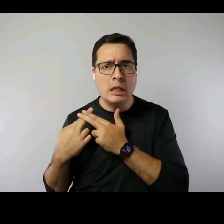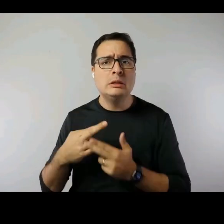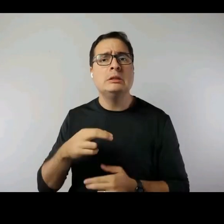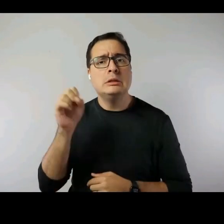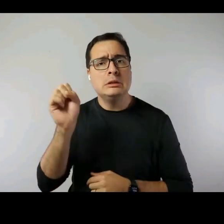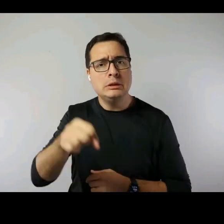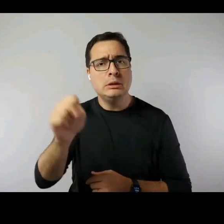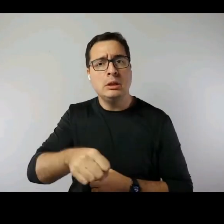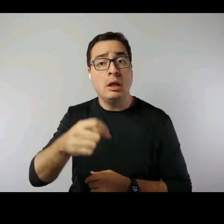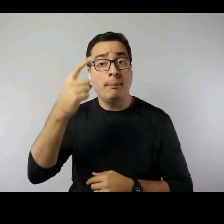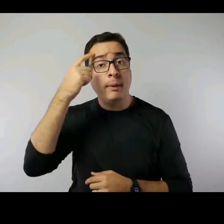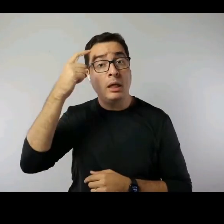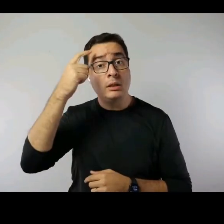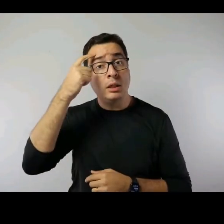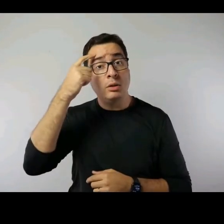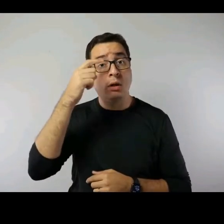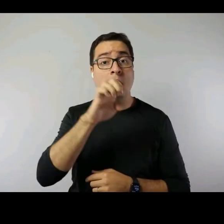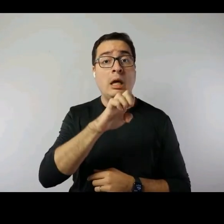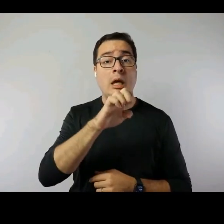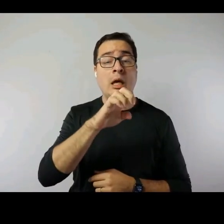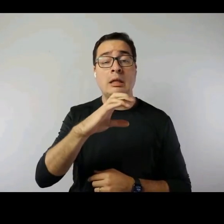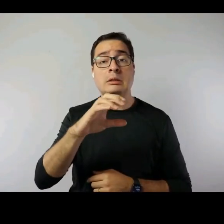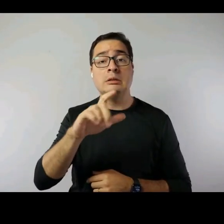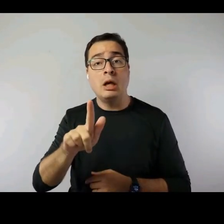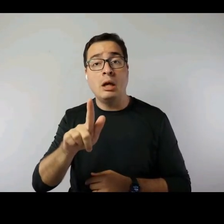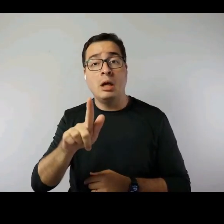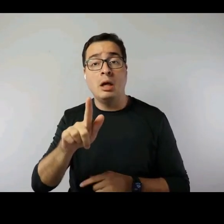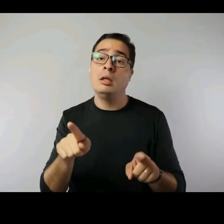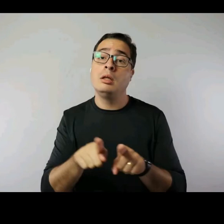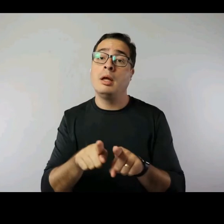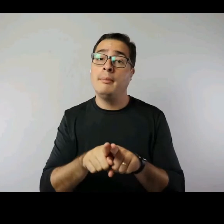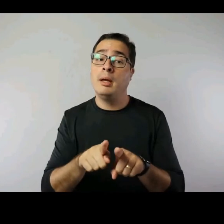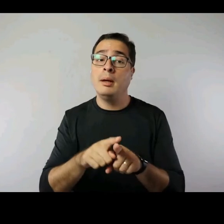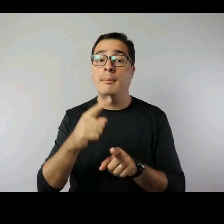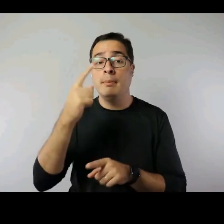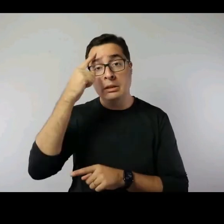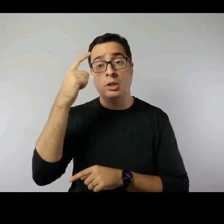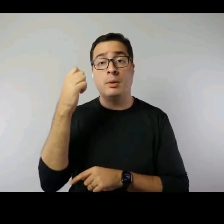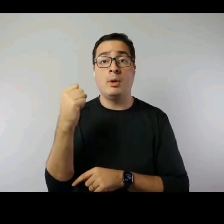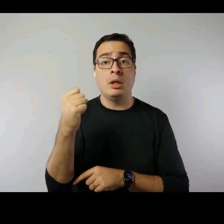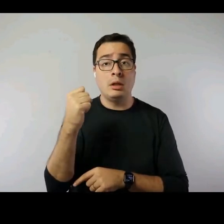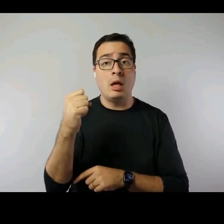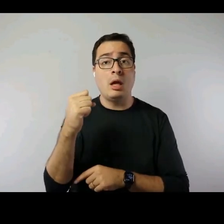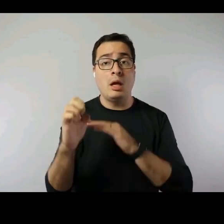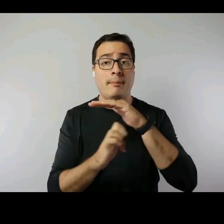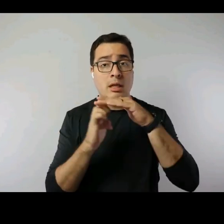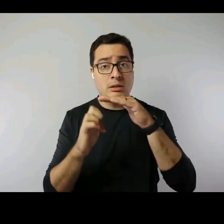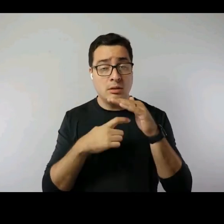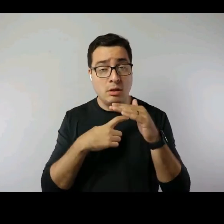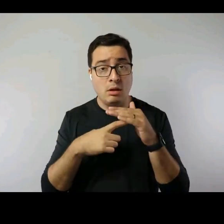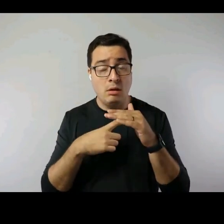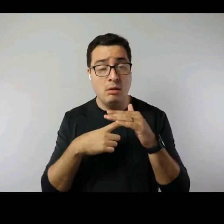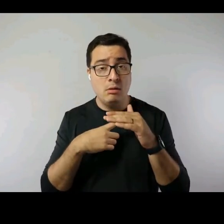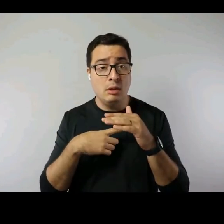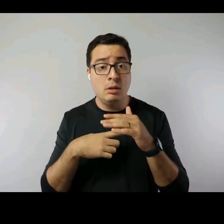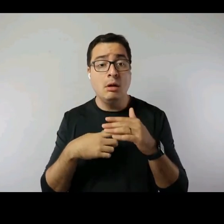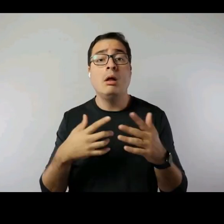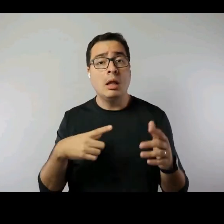no ESG e pensando no poder que muitas empresas têm. Elas têm